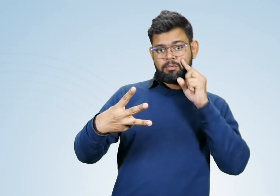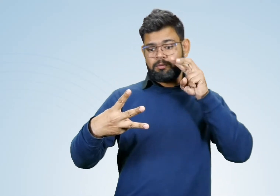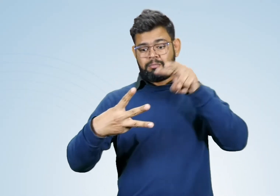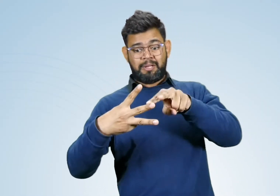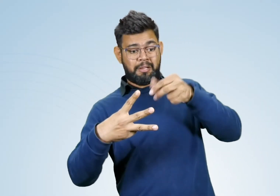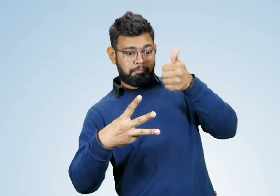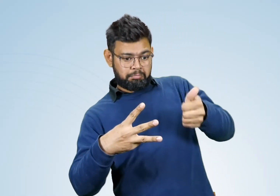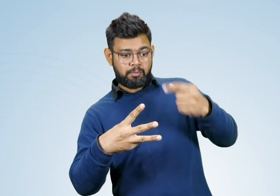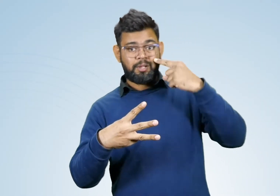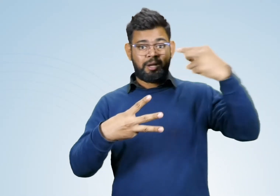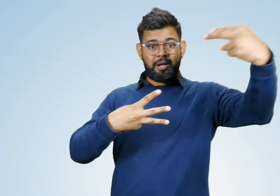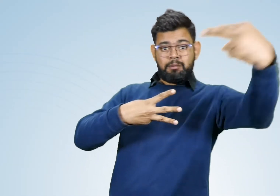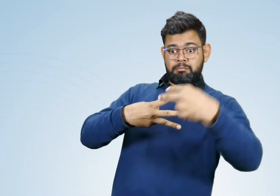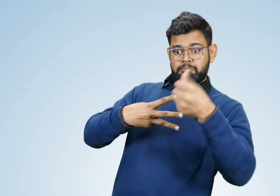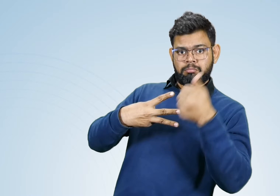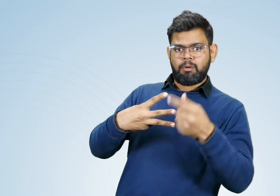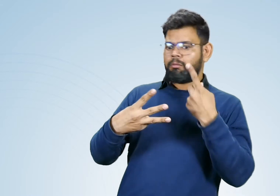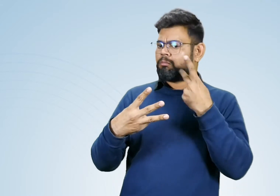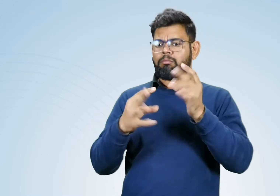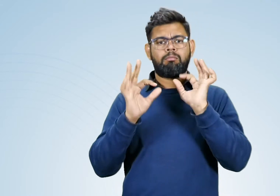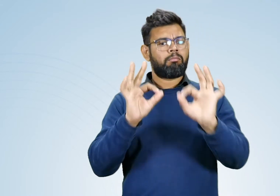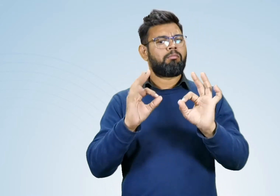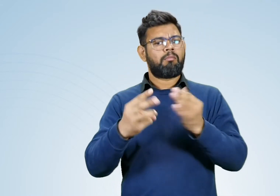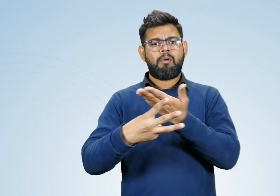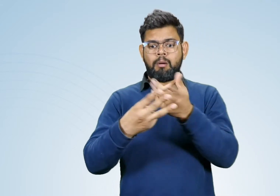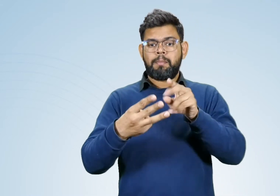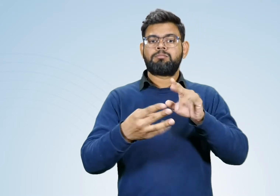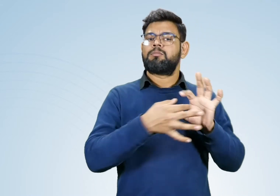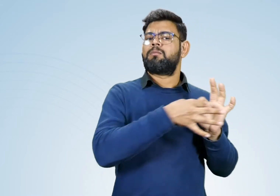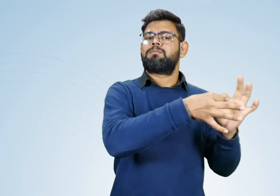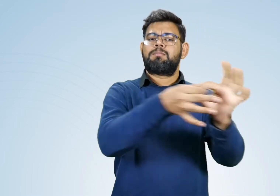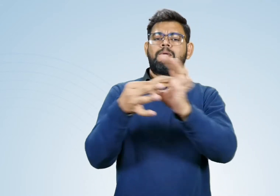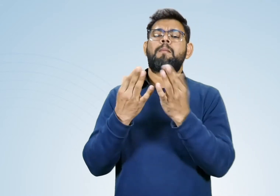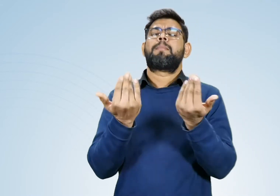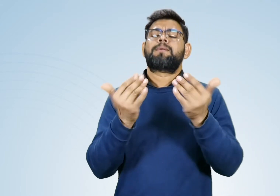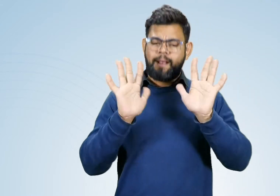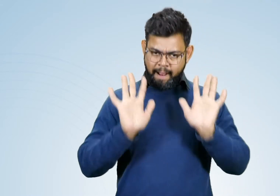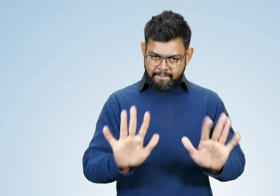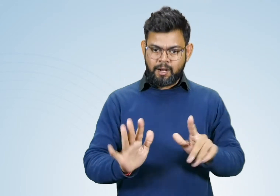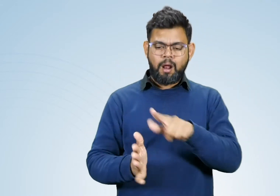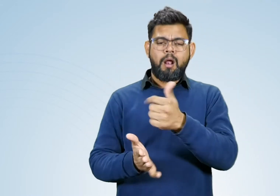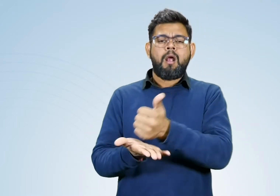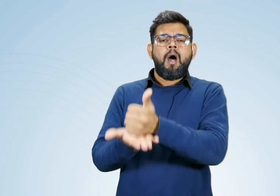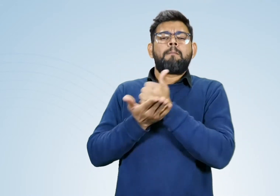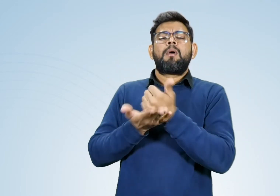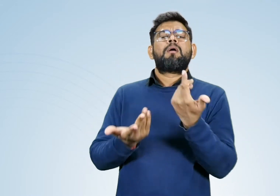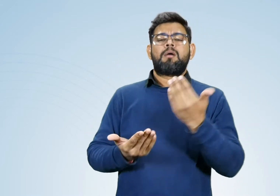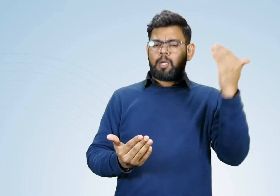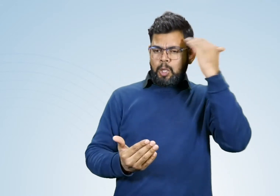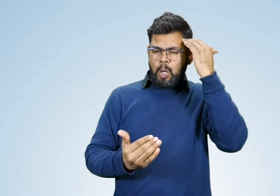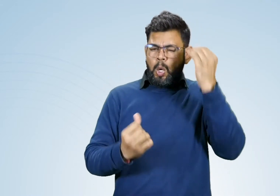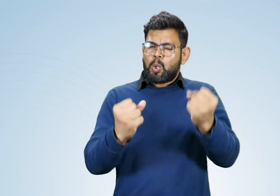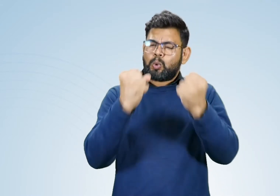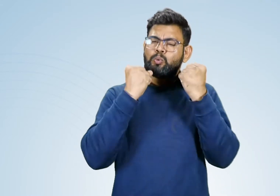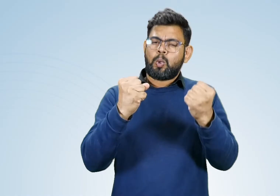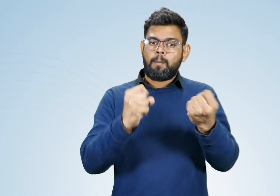है। कोई तीसरे पॉइंट से सहमत है तो कोई दूसरे पॉइंट से सहमत है। सभी के अपने अपने नजरिए